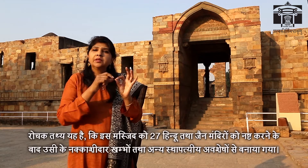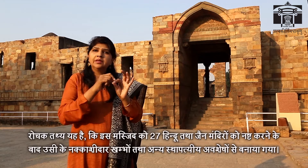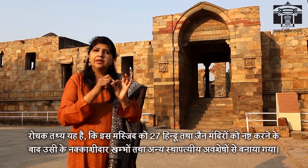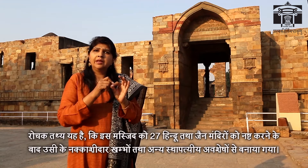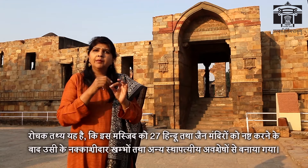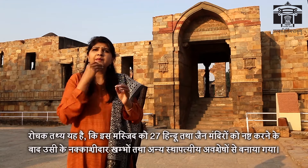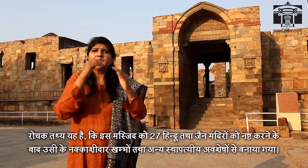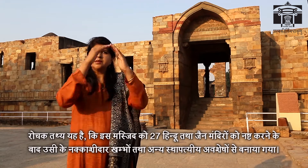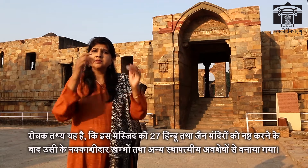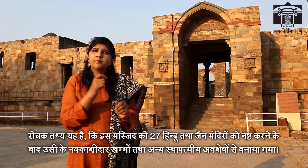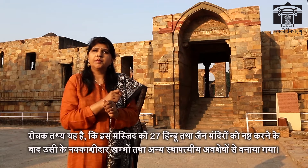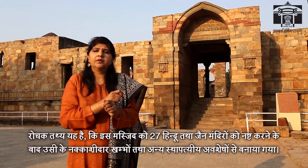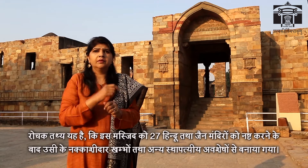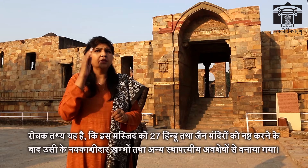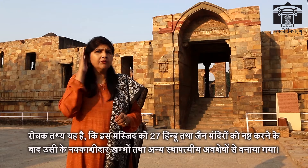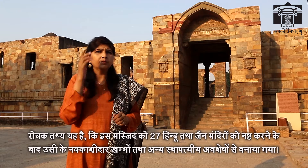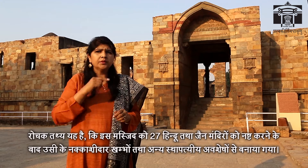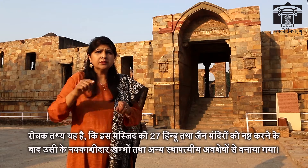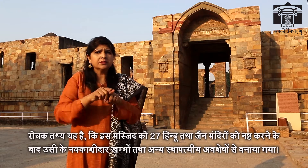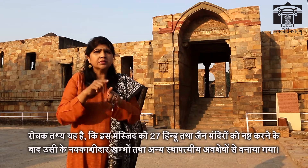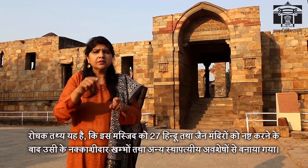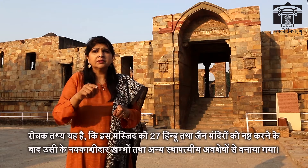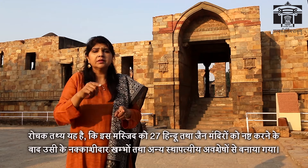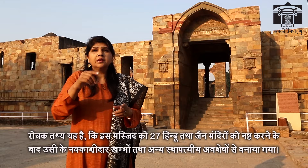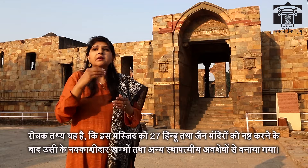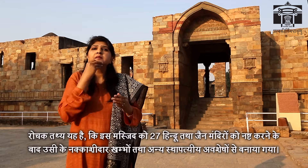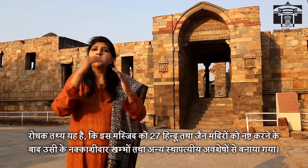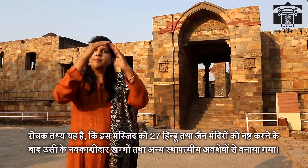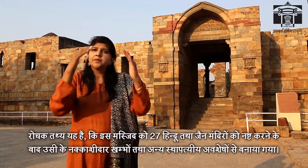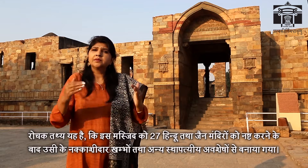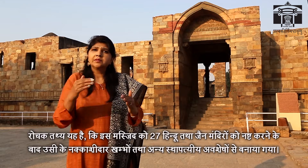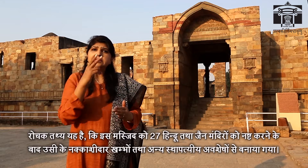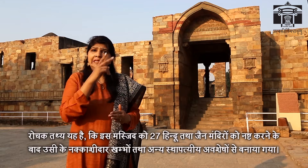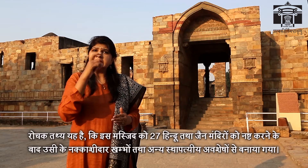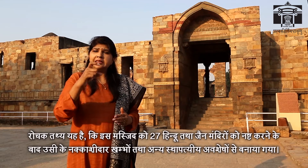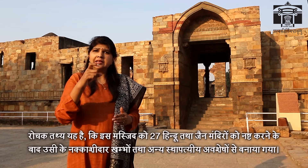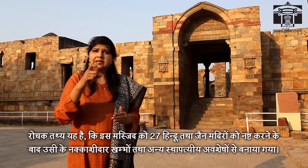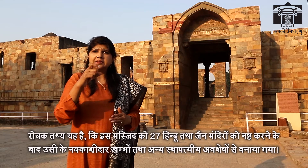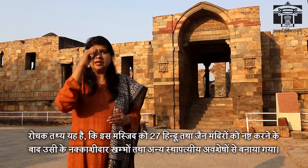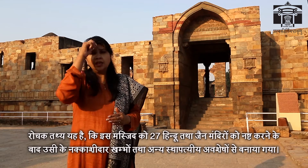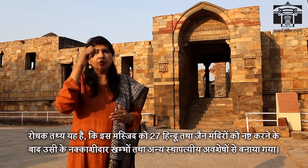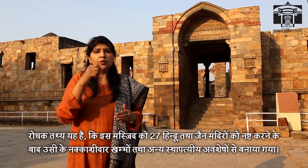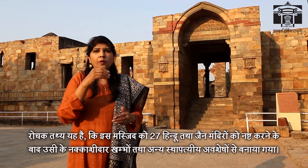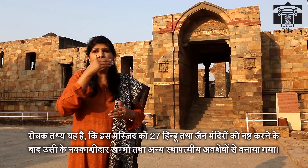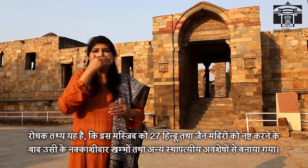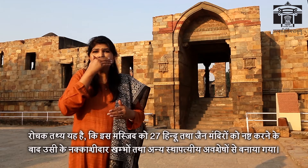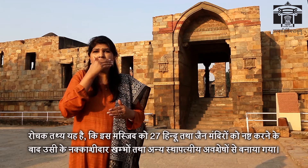रोचक तथ्य यह है कि इस मस्जिद को 27 हिंदू तथा जैन मंदिरों को नष्ट करने के बाद